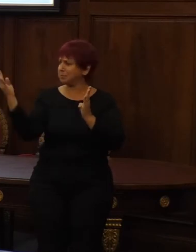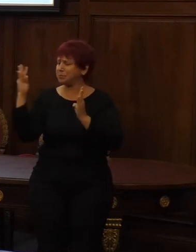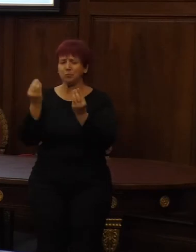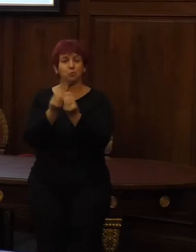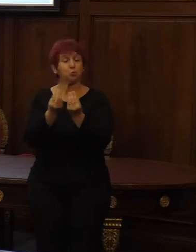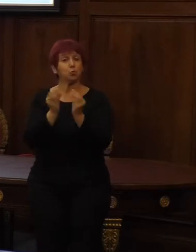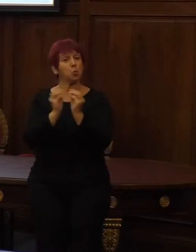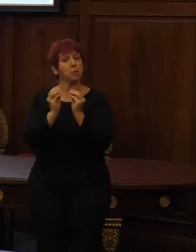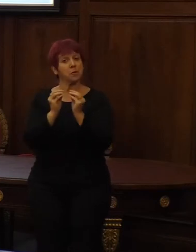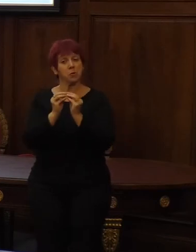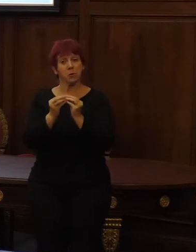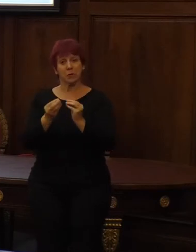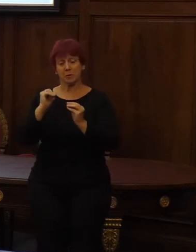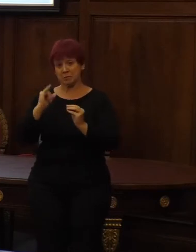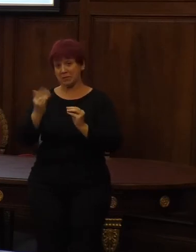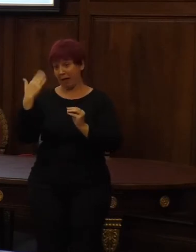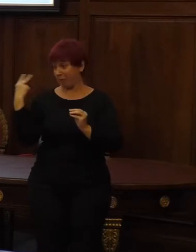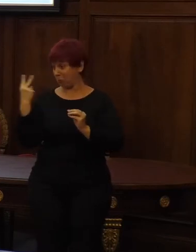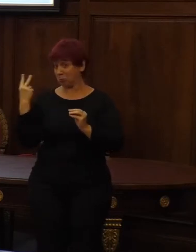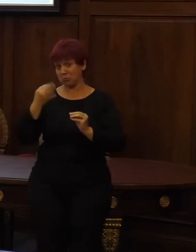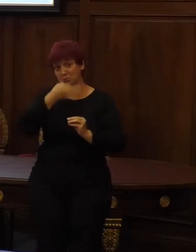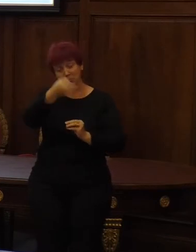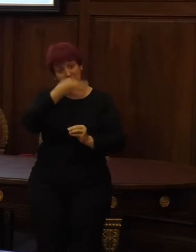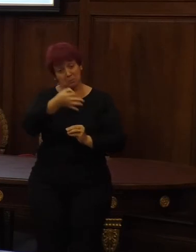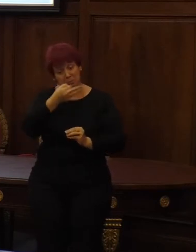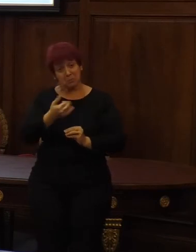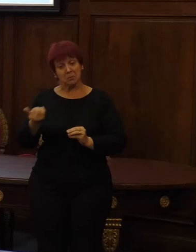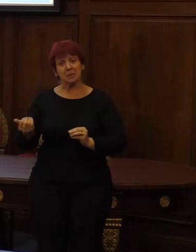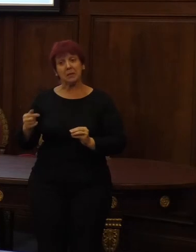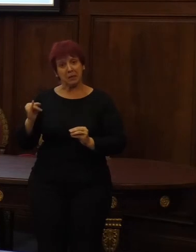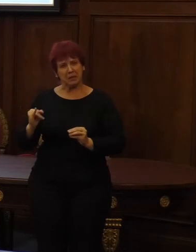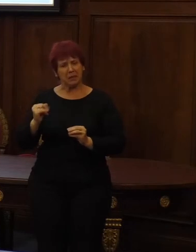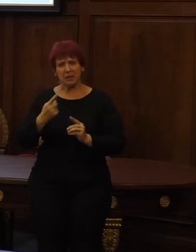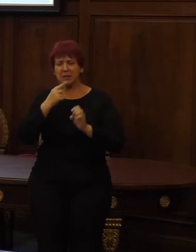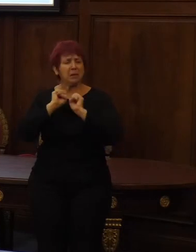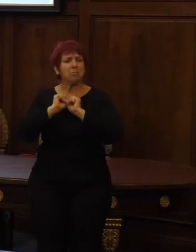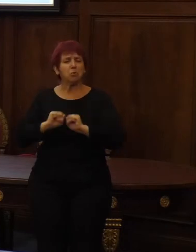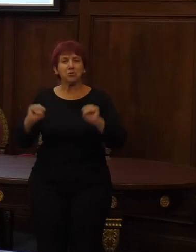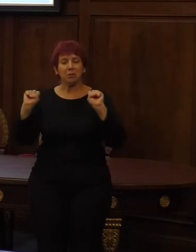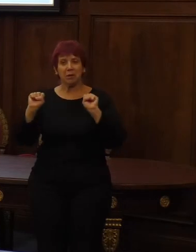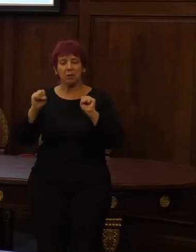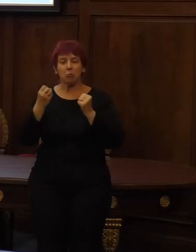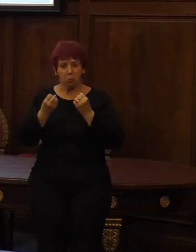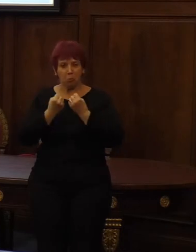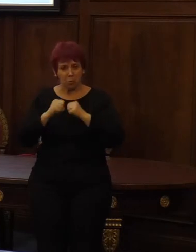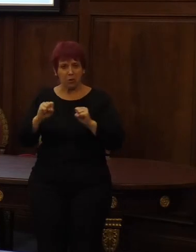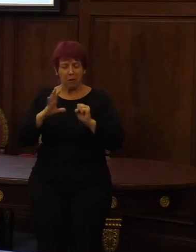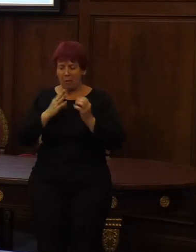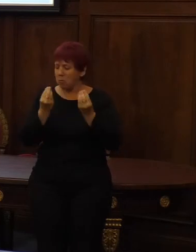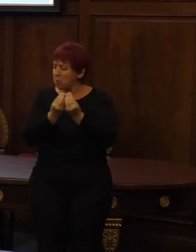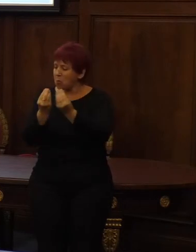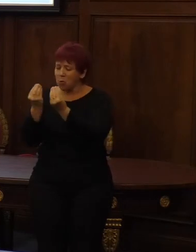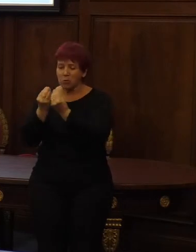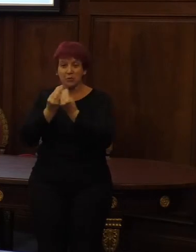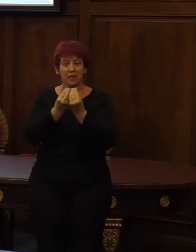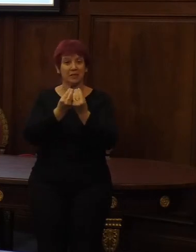decana y el rector, y es imposible contener la infinita